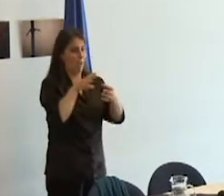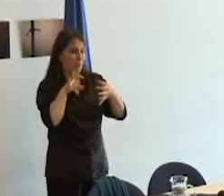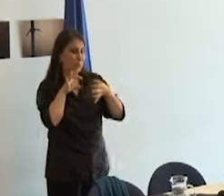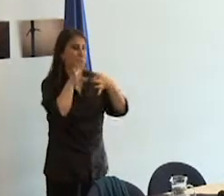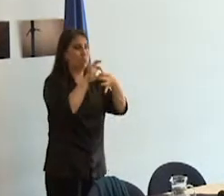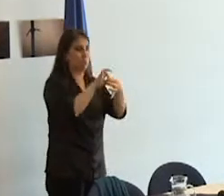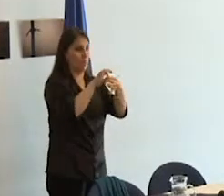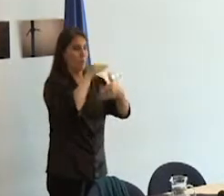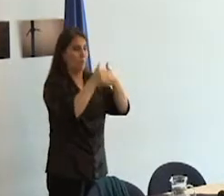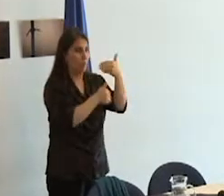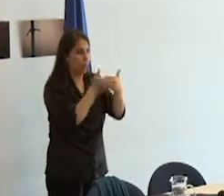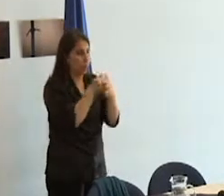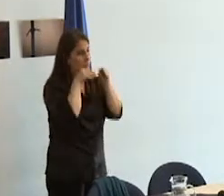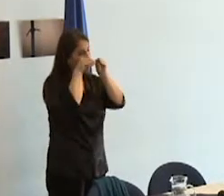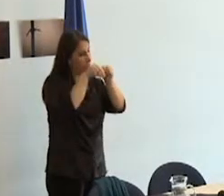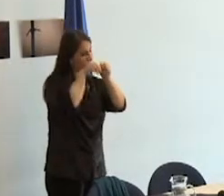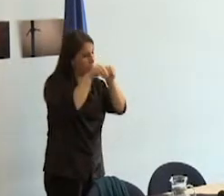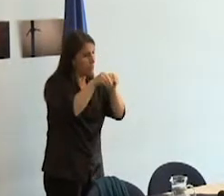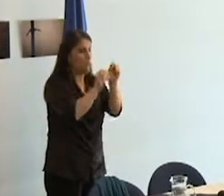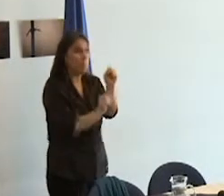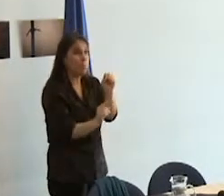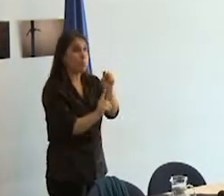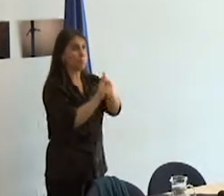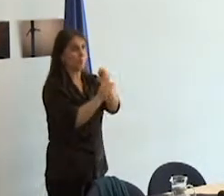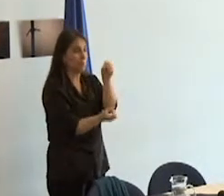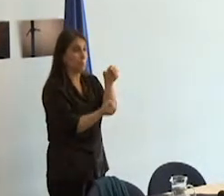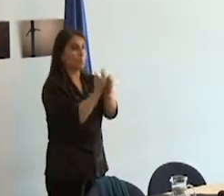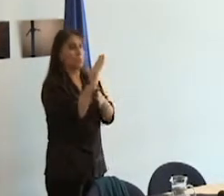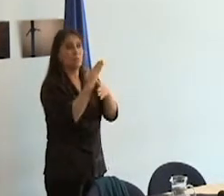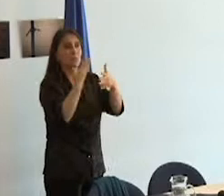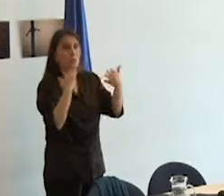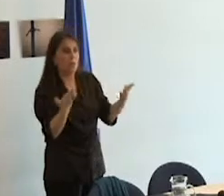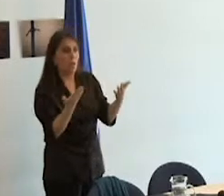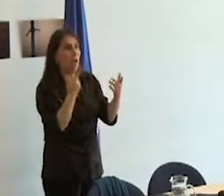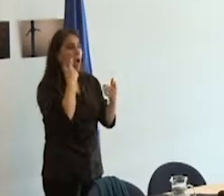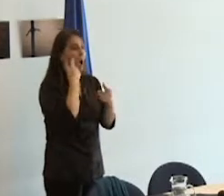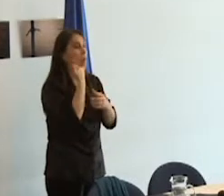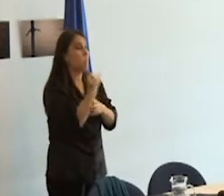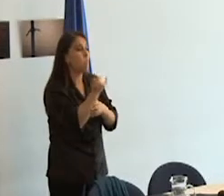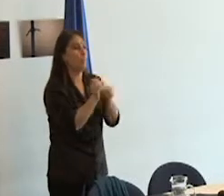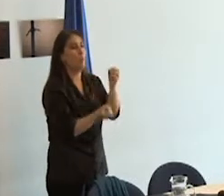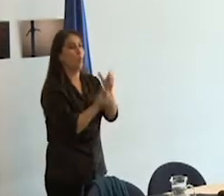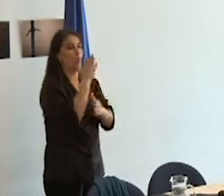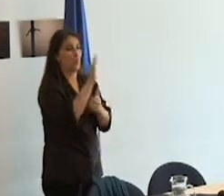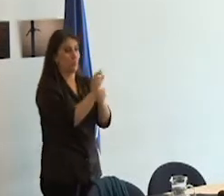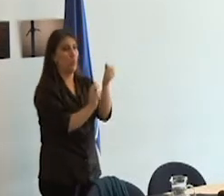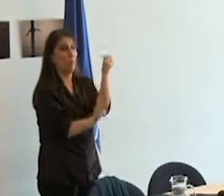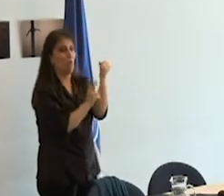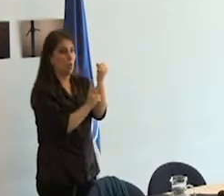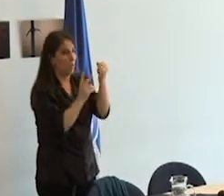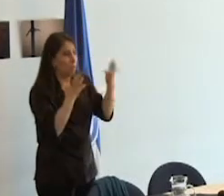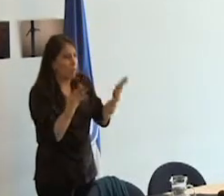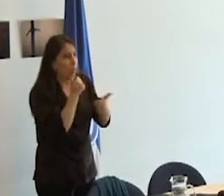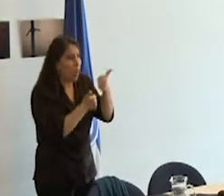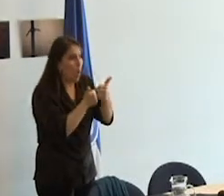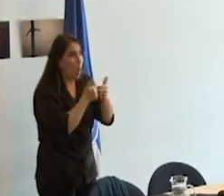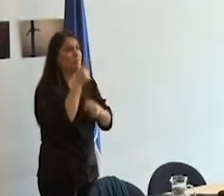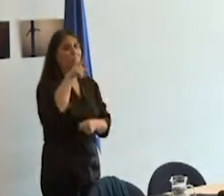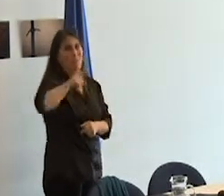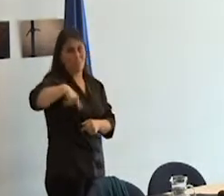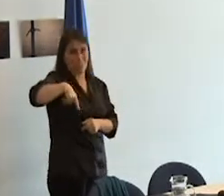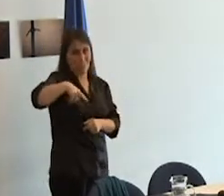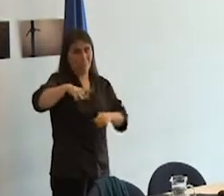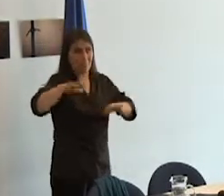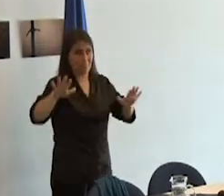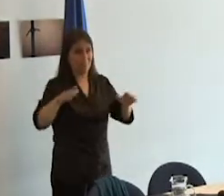los procesos de instrucción generados a partir de uno de los grandes productos de la modernidad, la escuela. No